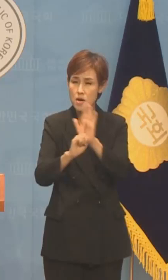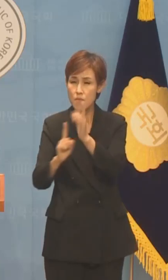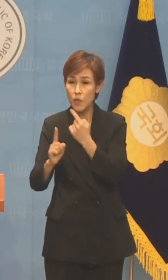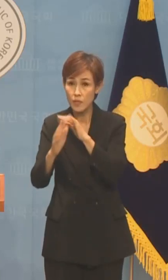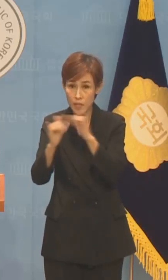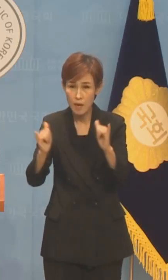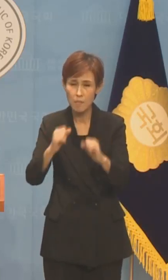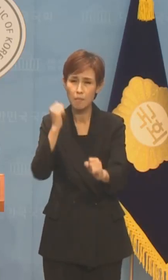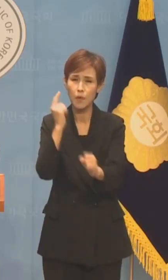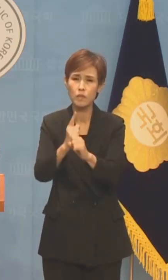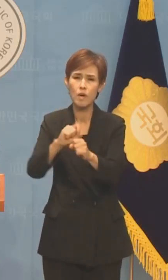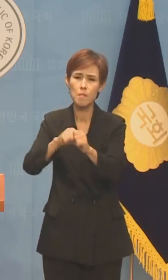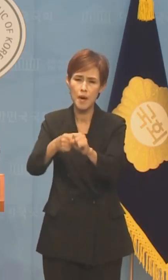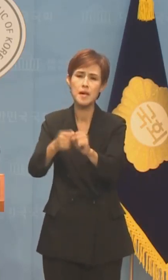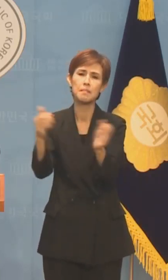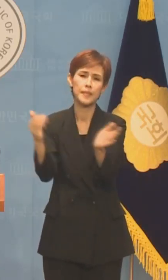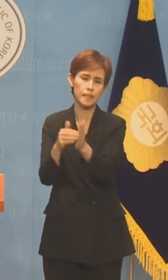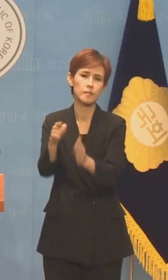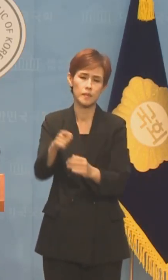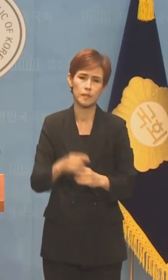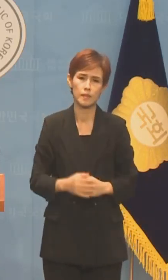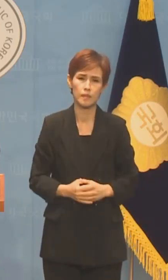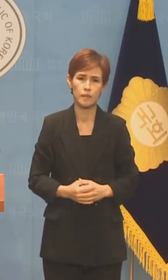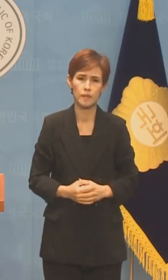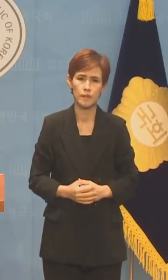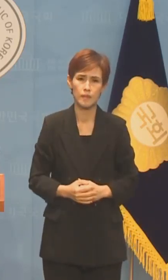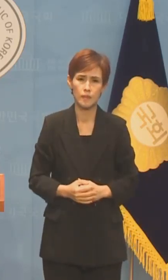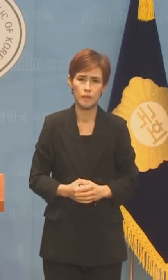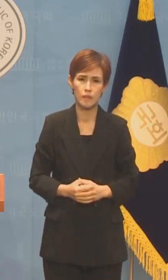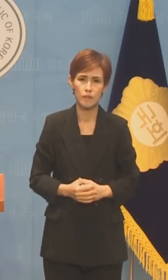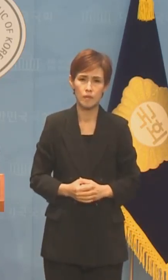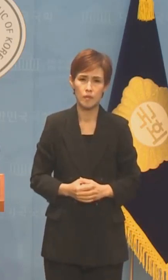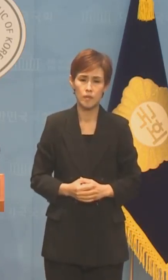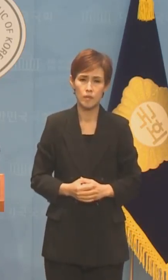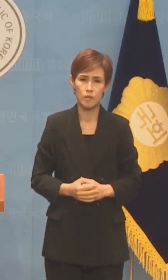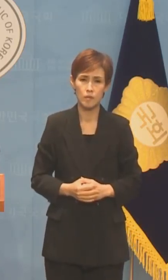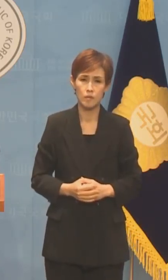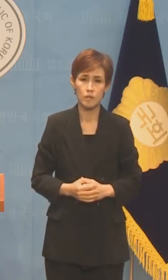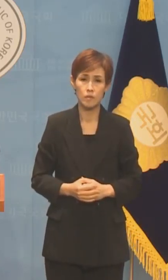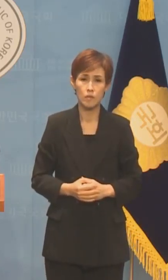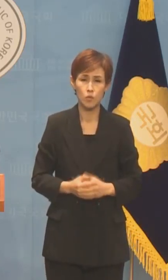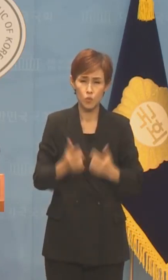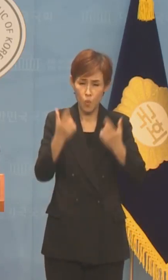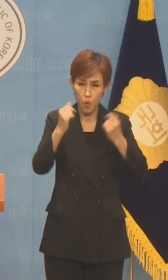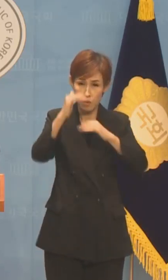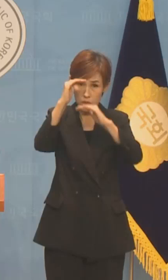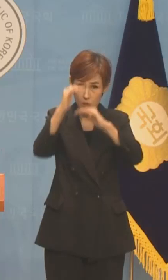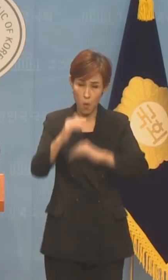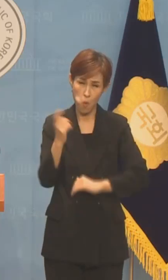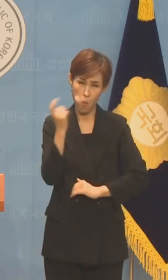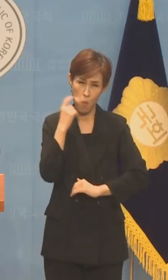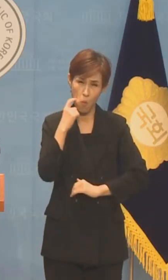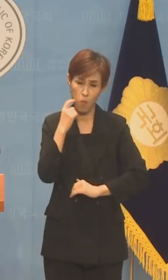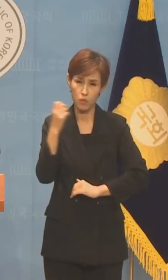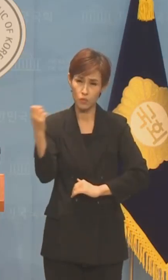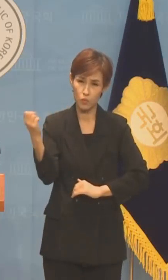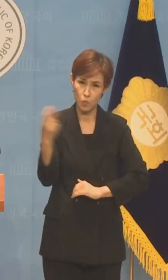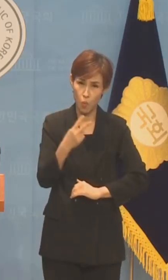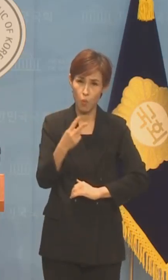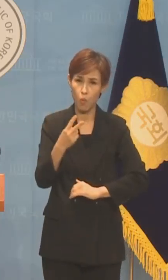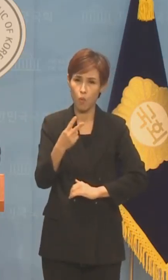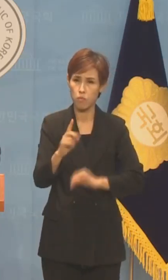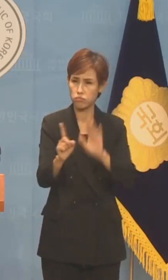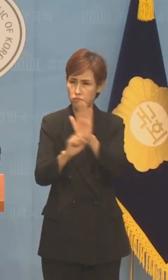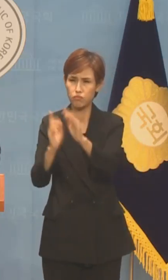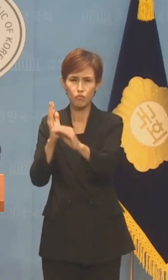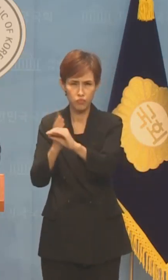사람들은 이미 법적 처벌을 받은 바 있습니다. 그럼에도 불구하고 최근 똑같은 내용의 허위사실이 다시 유포되고